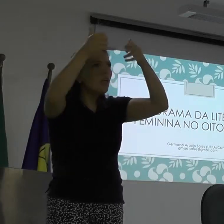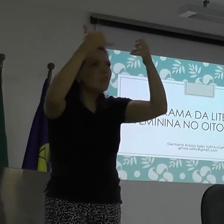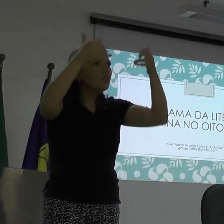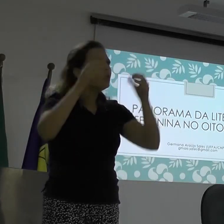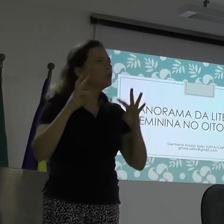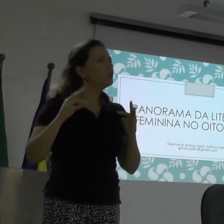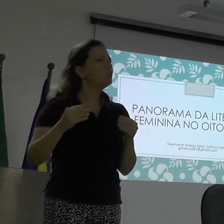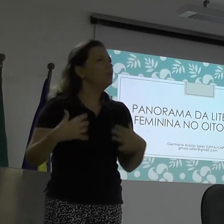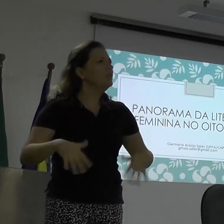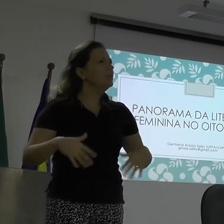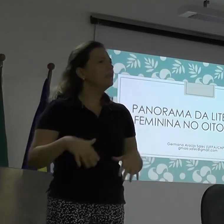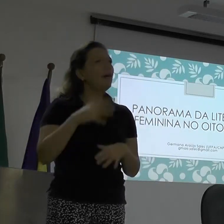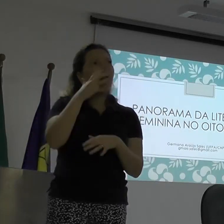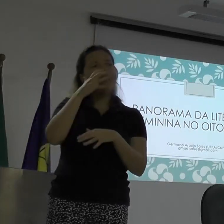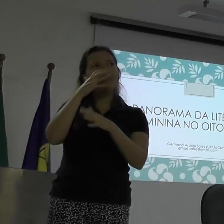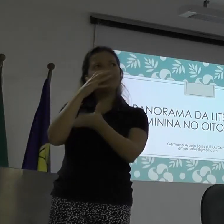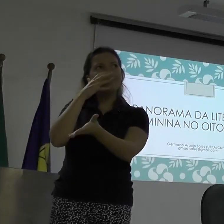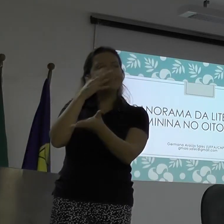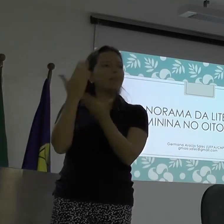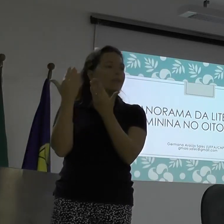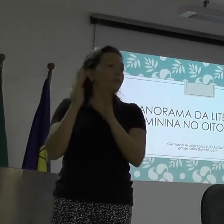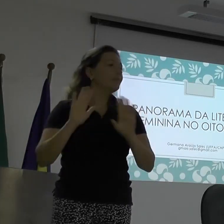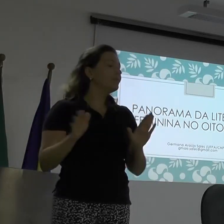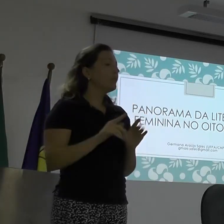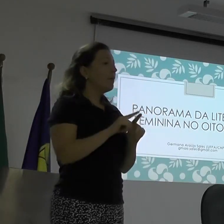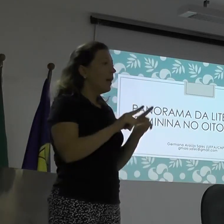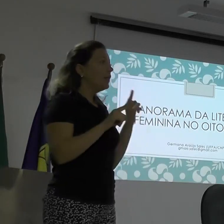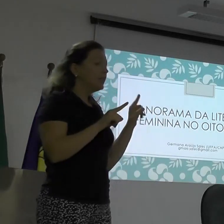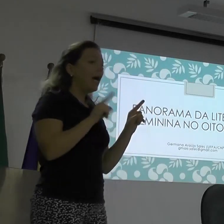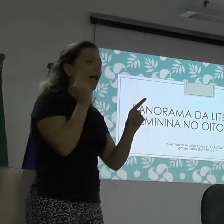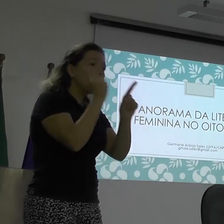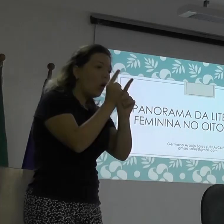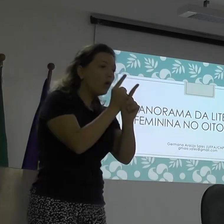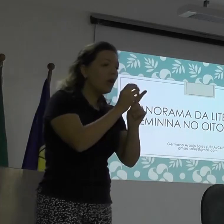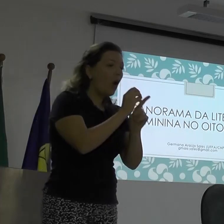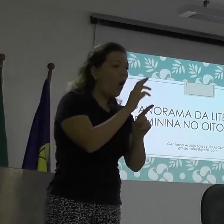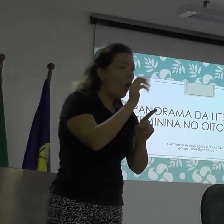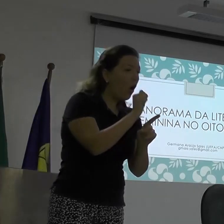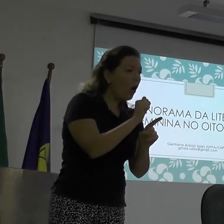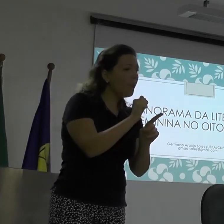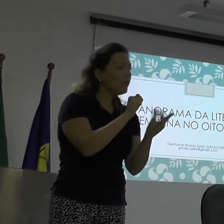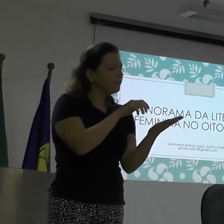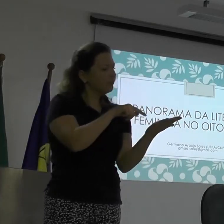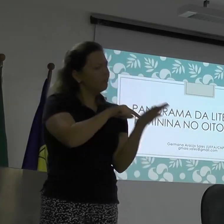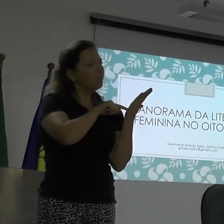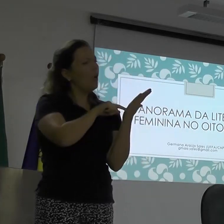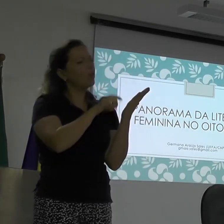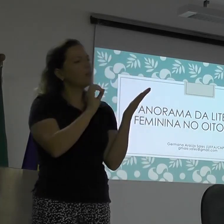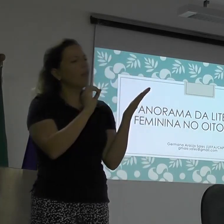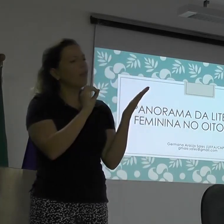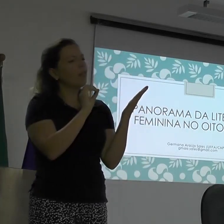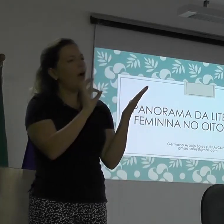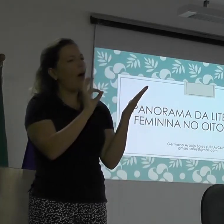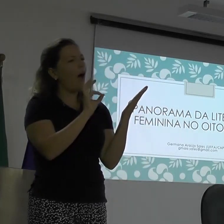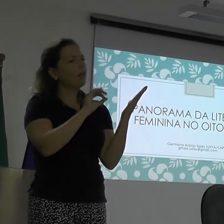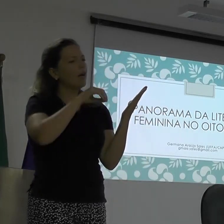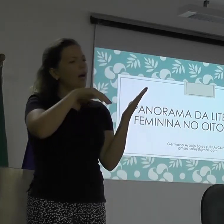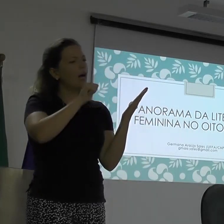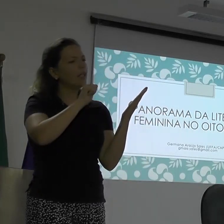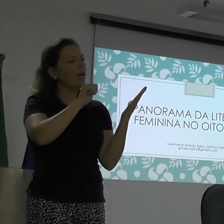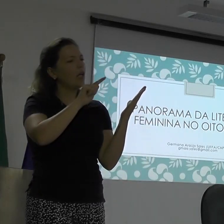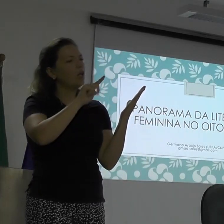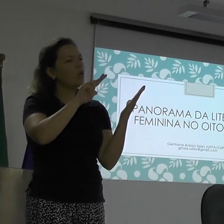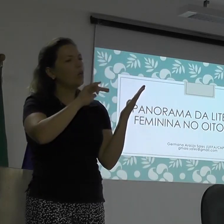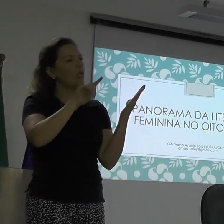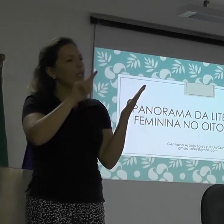ele encontra a obra, ele não há o registro da Ana Luísa de Azevedo Castro. Ele chama a Ana